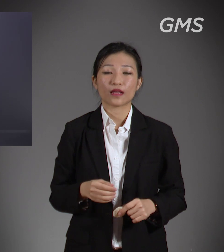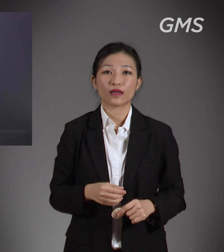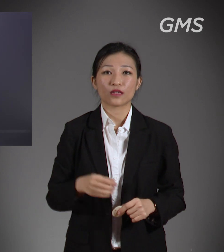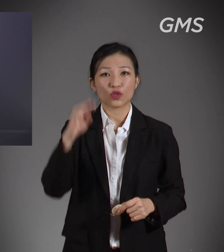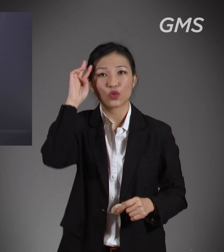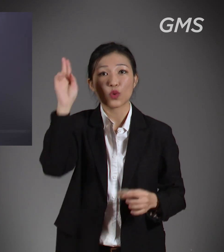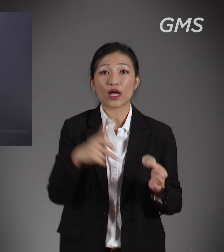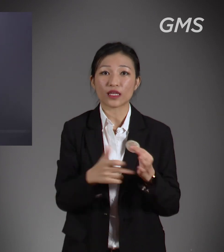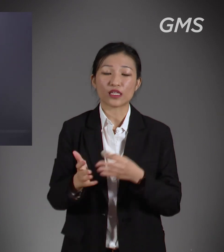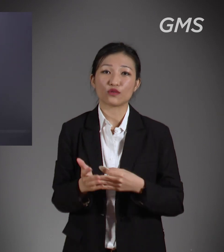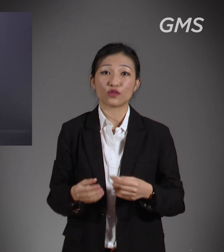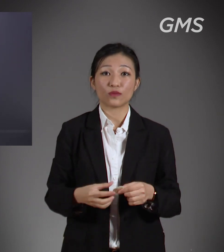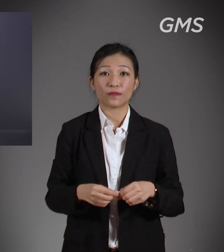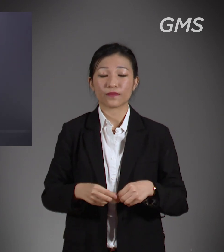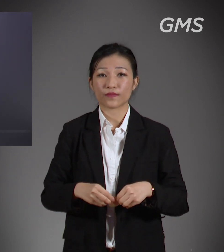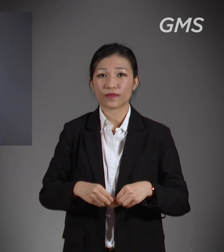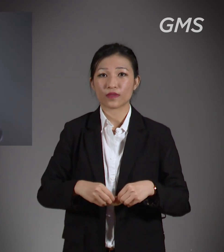Tuhan Yesus.